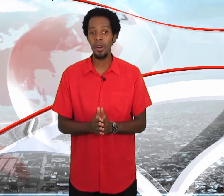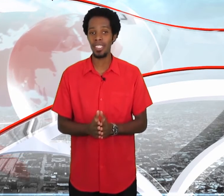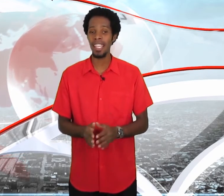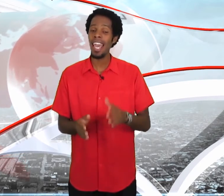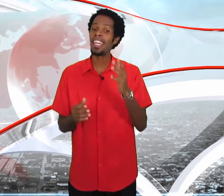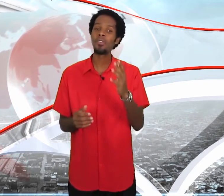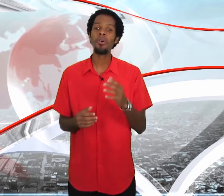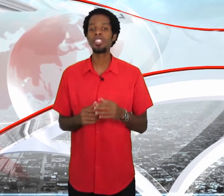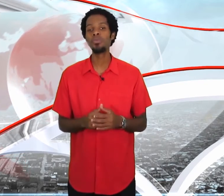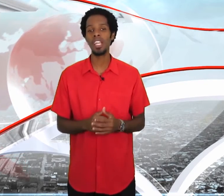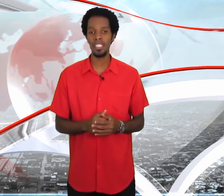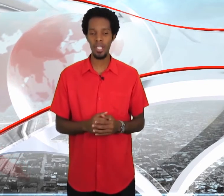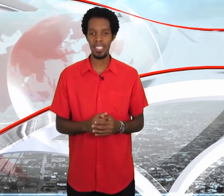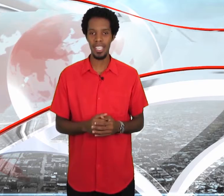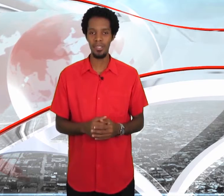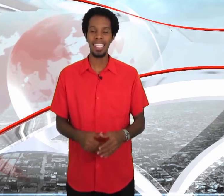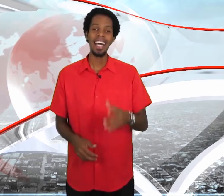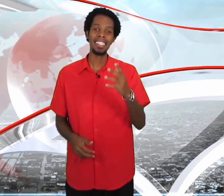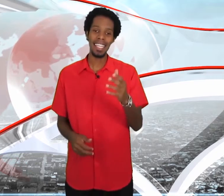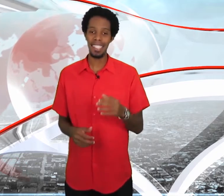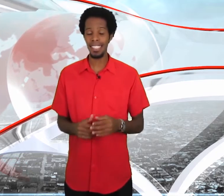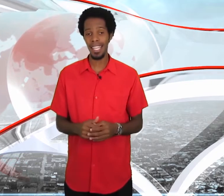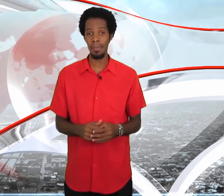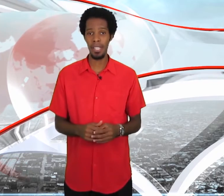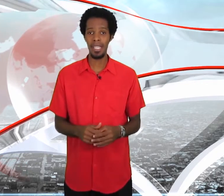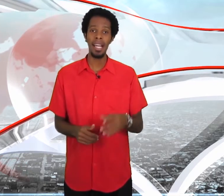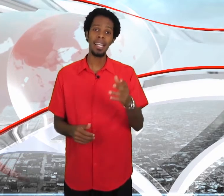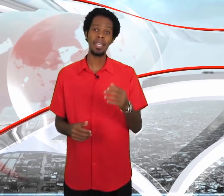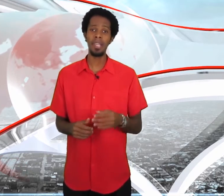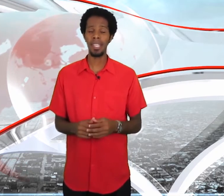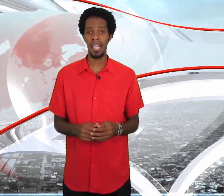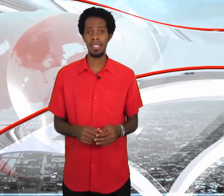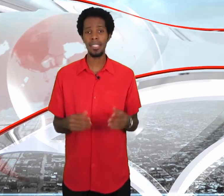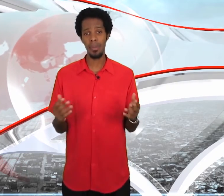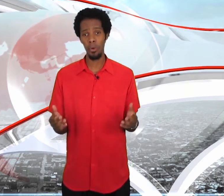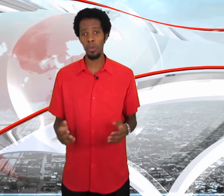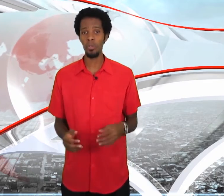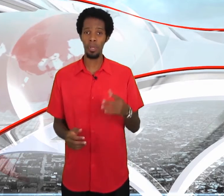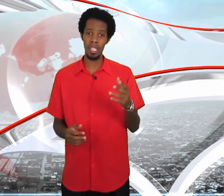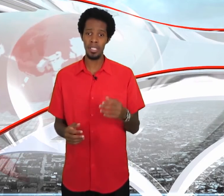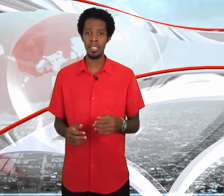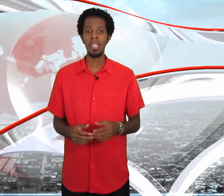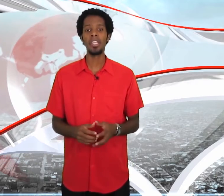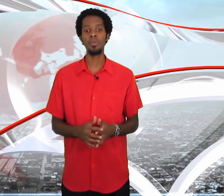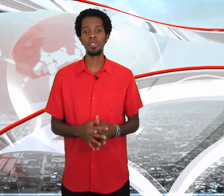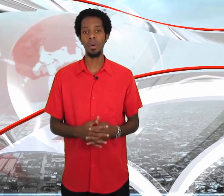horas, encontro de mulheres de oração na Igreja da Ribeira. Lá também terá testemunho, brindes e muito